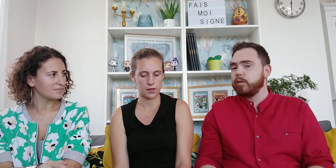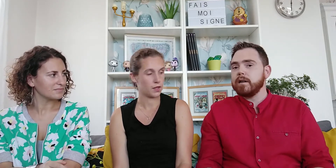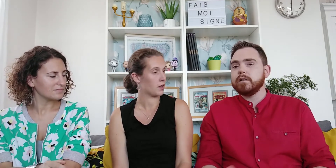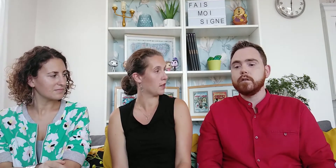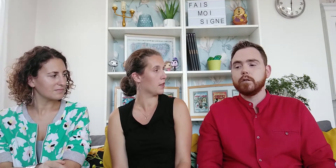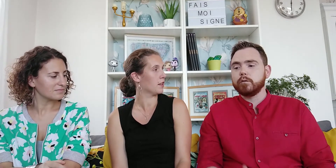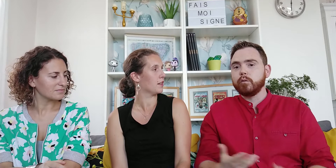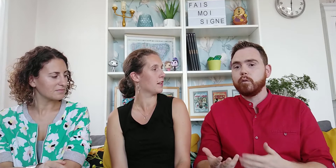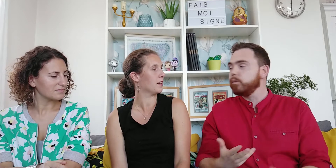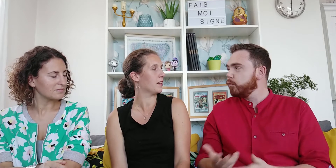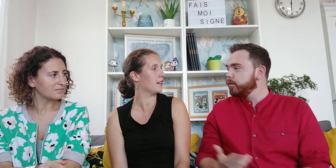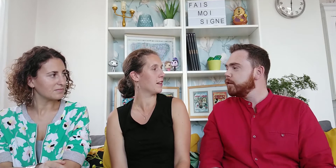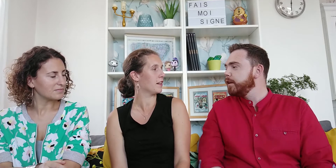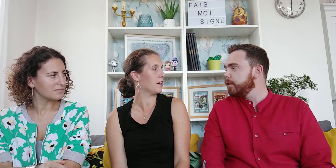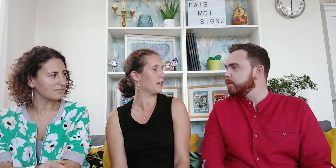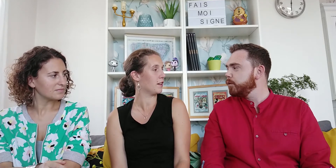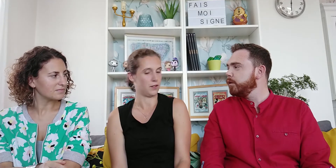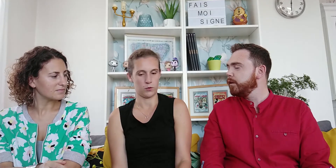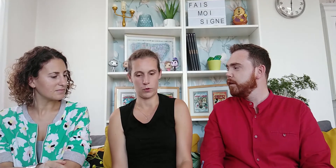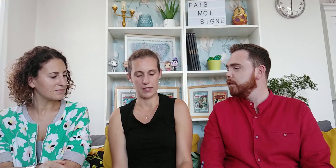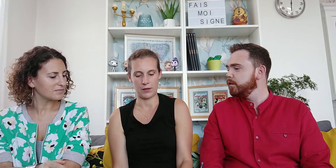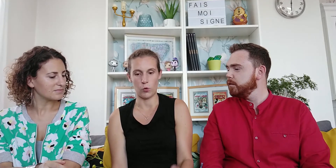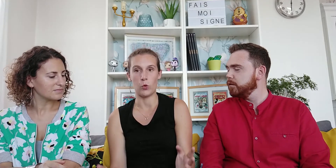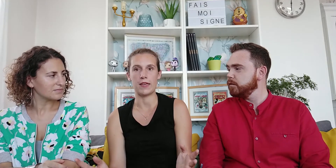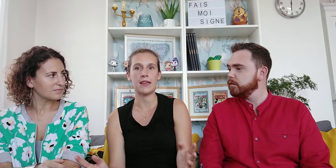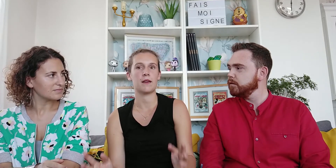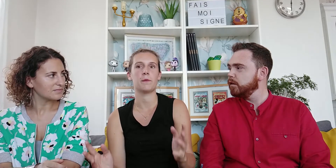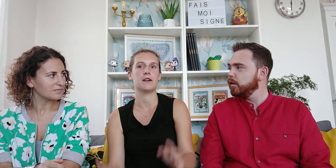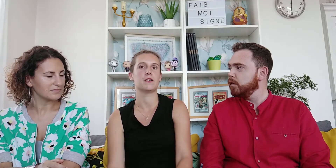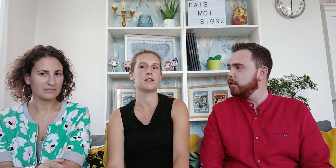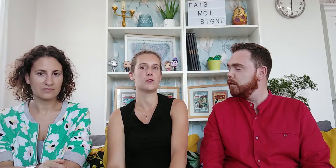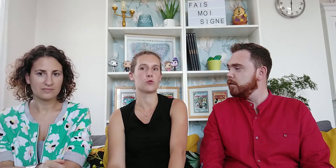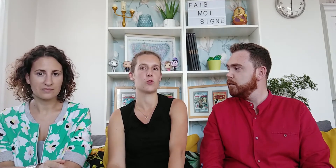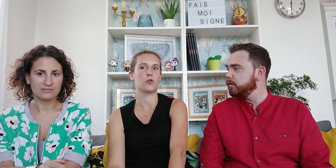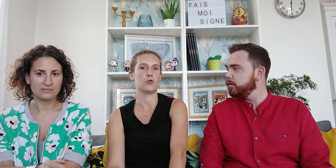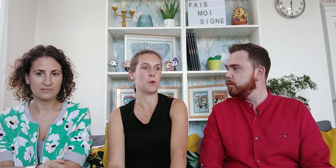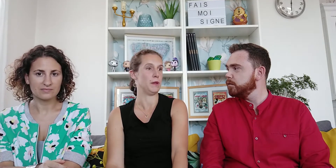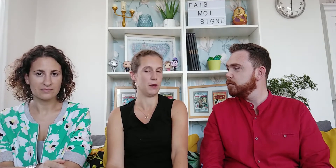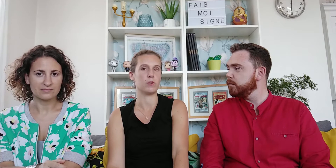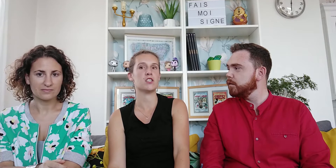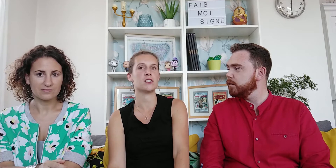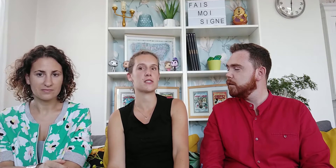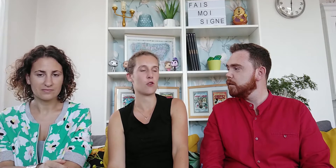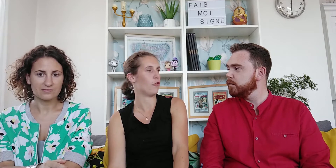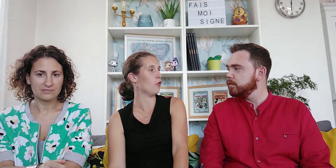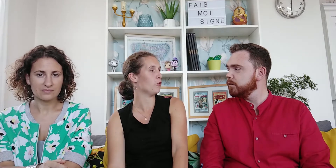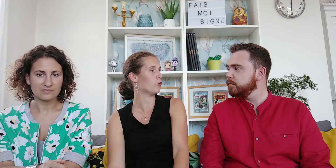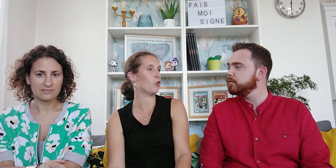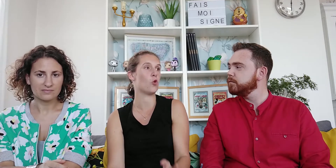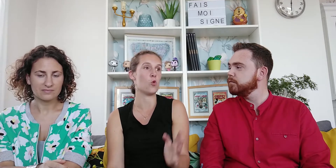toi, qu'on puisse connaître un petit peu. Ok, je m'appelle Maïwen, j'ai 5 enfants de